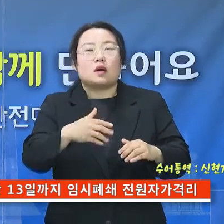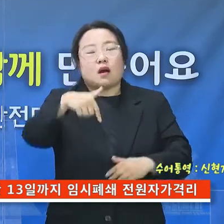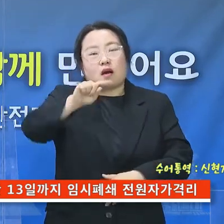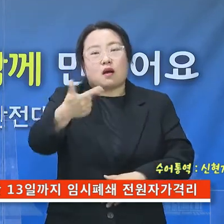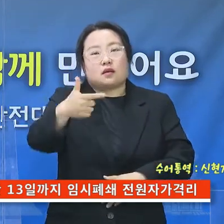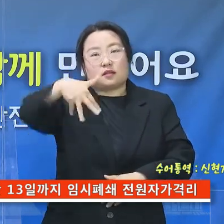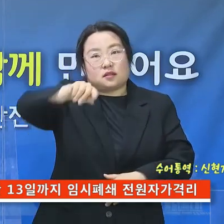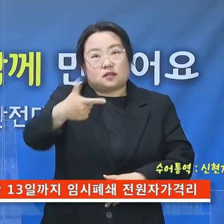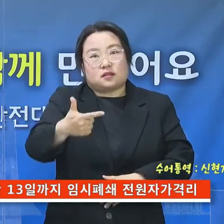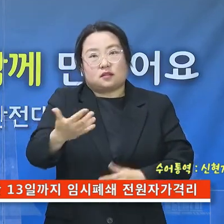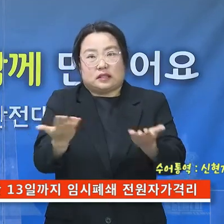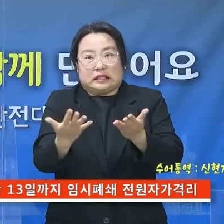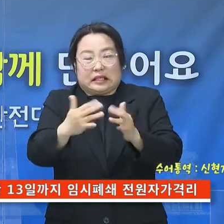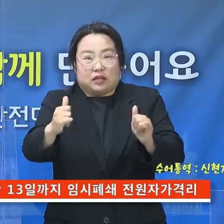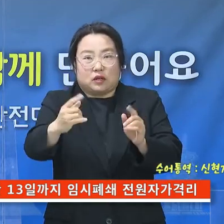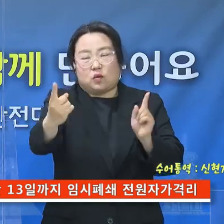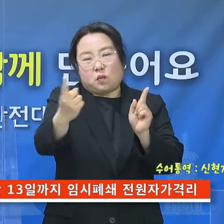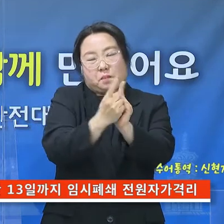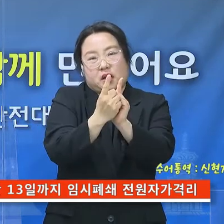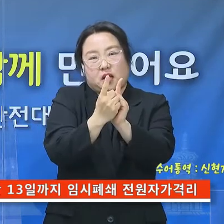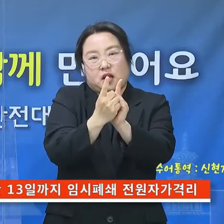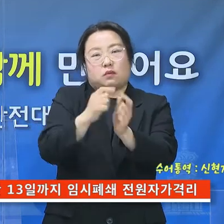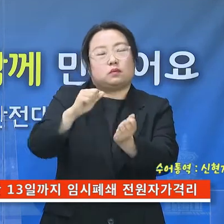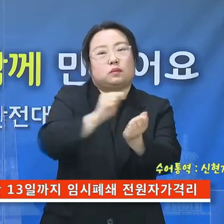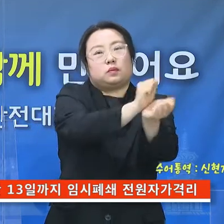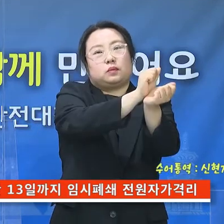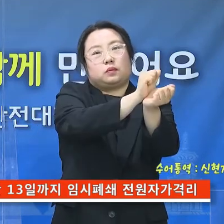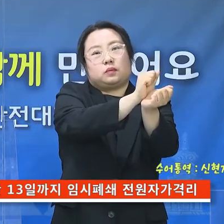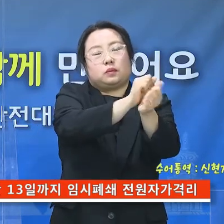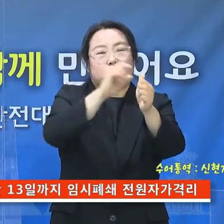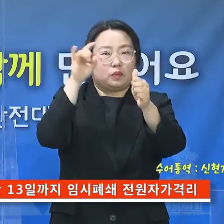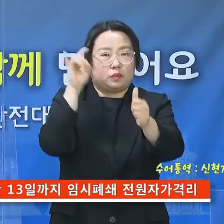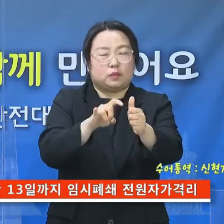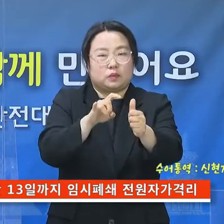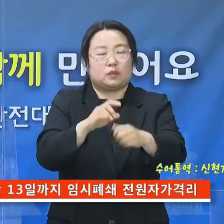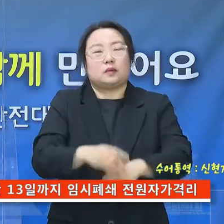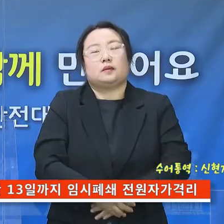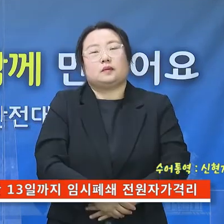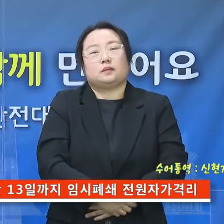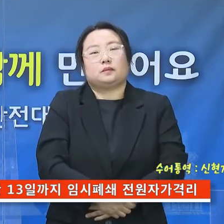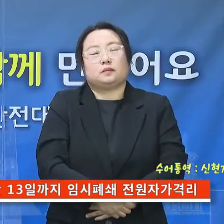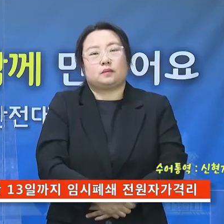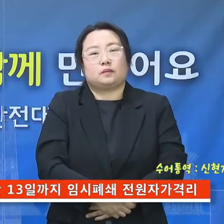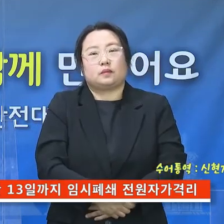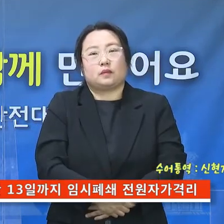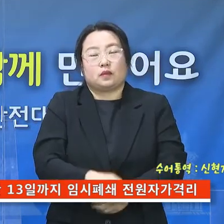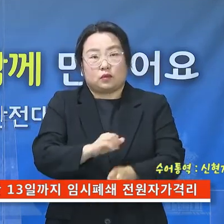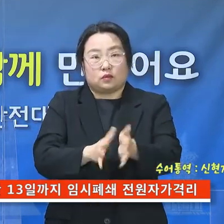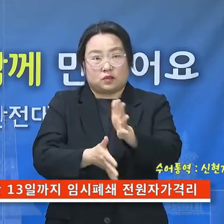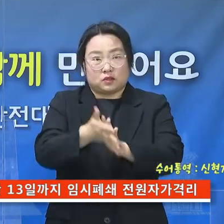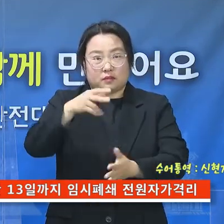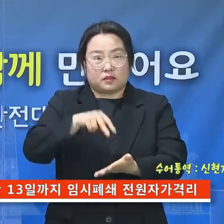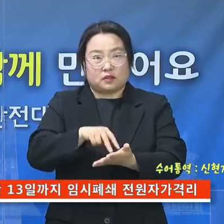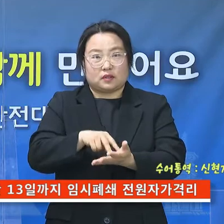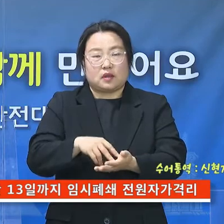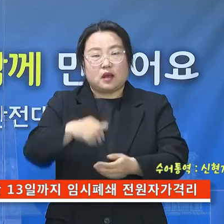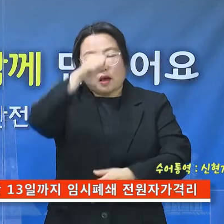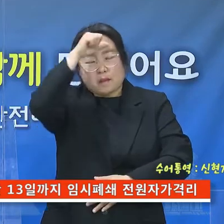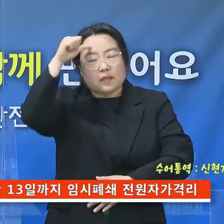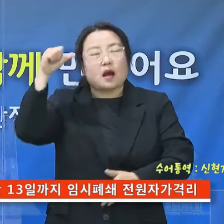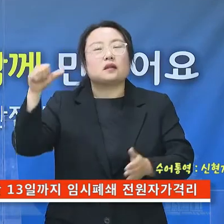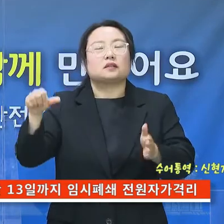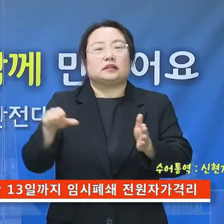접촉하여 감염 되었고 지난 일요일 학생 산정을 받았습니다 이에 우리시는 평생학습과 직권